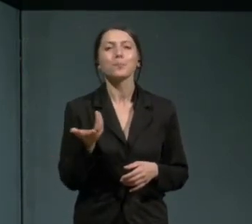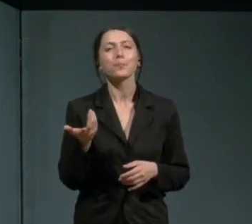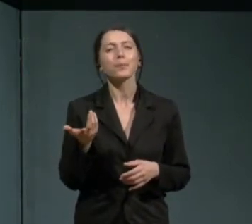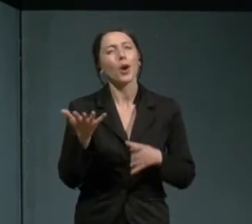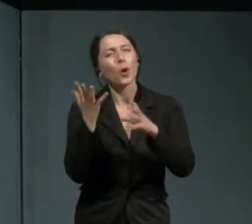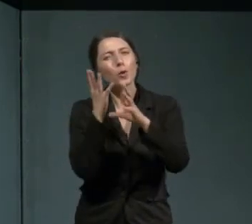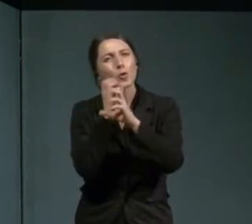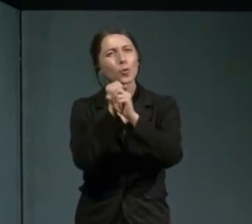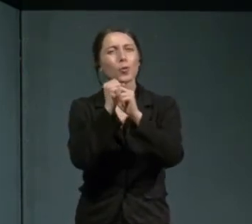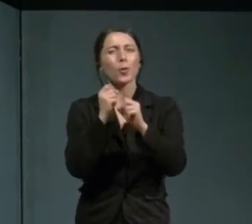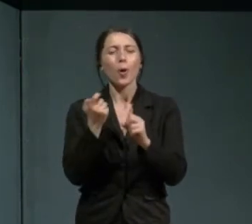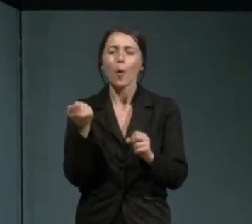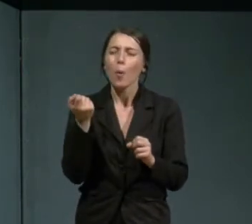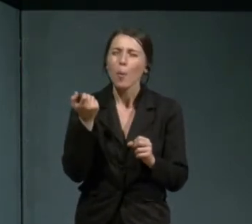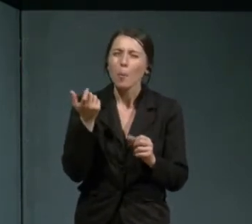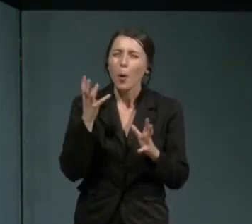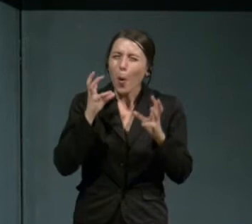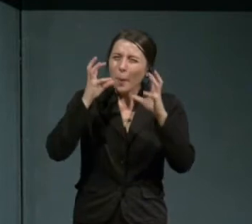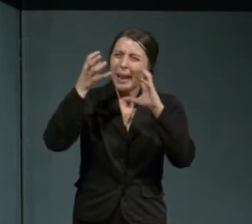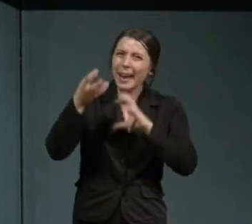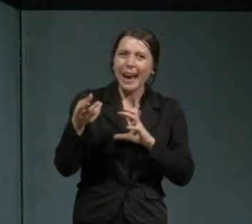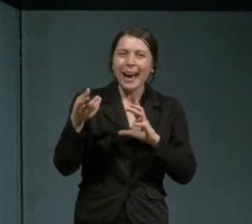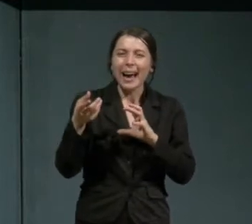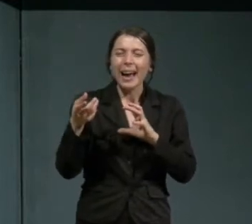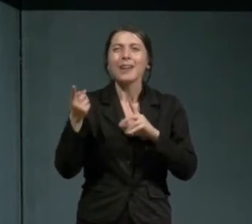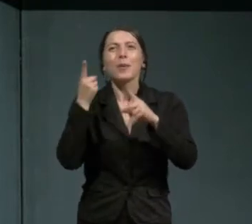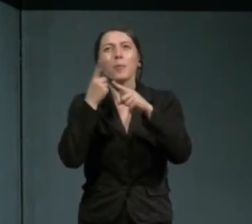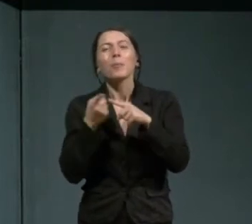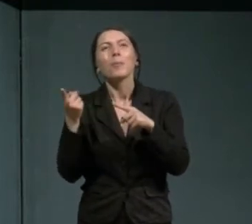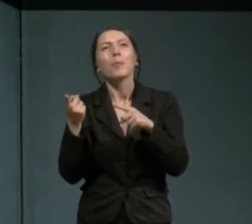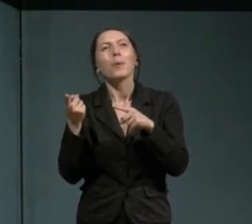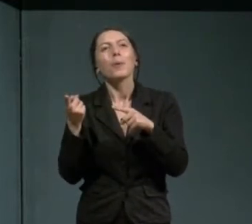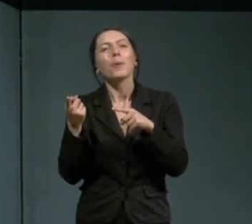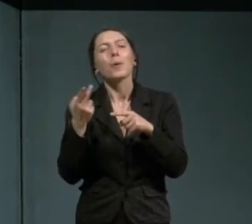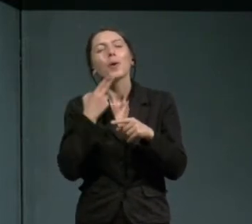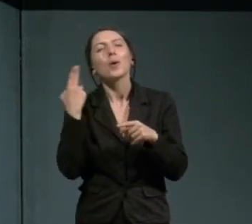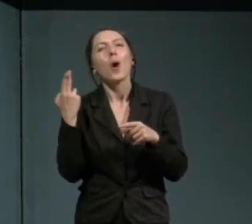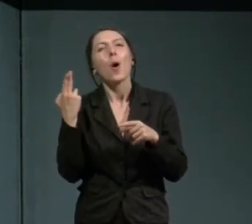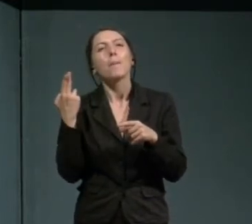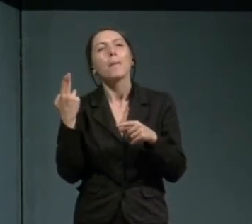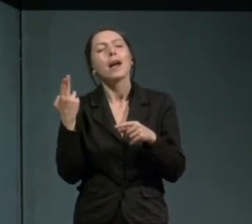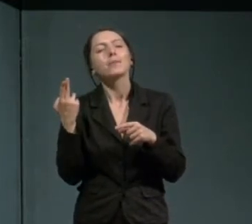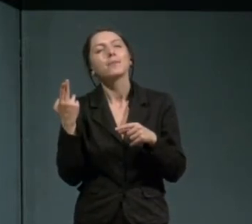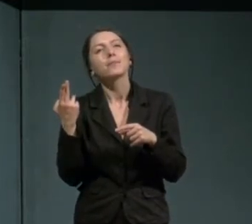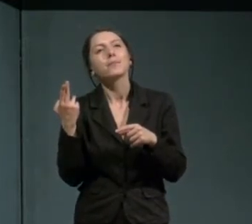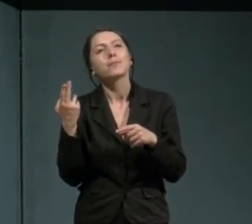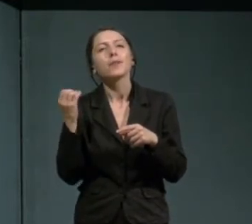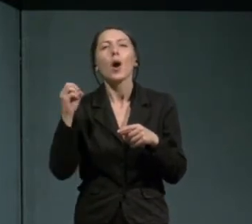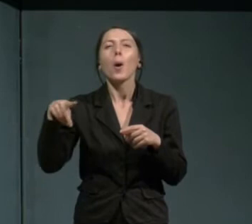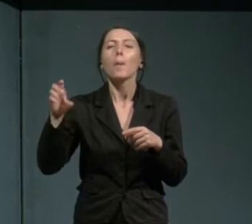oscuro un po tortuoso e che fosse anche avesse questo nome invece opera